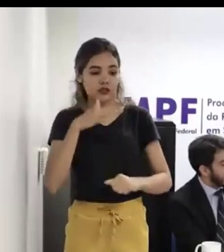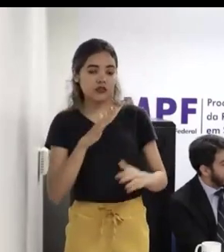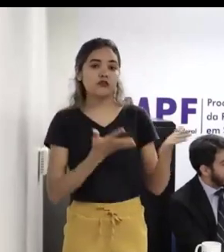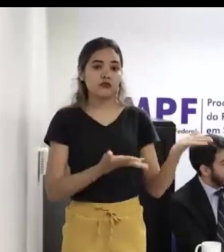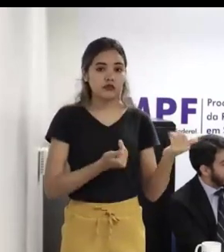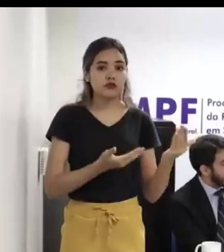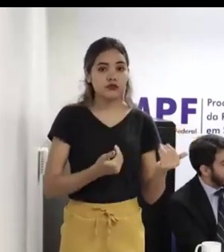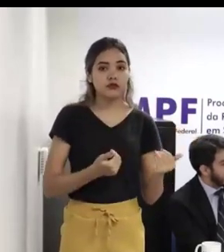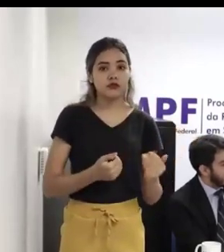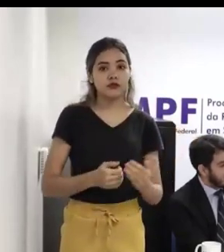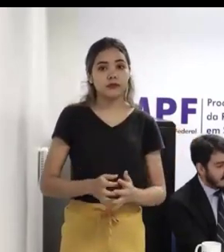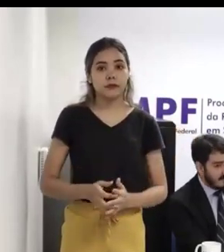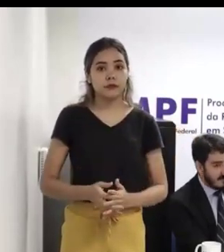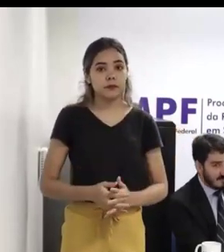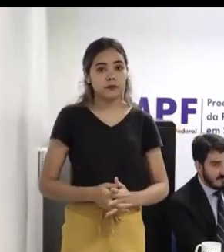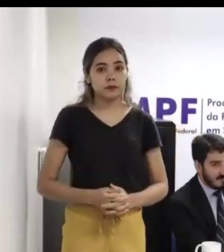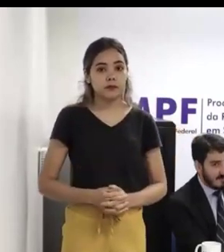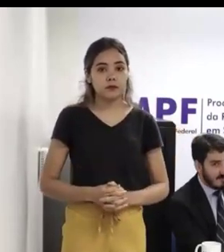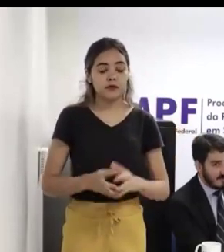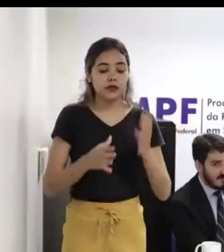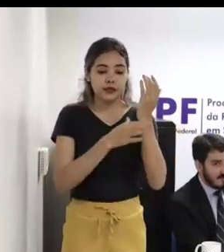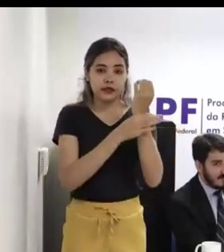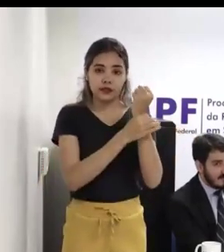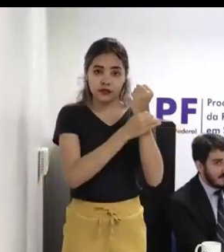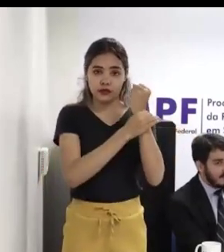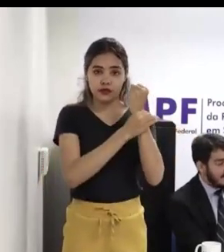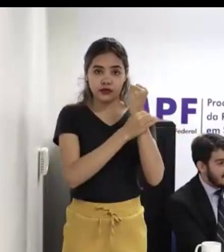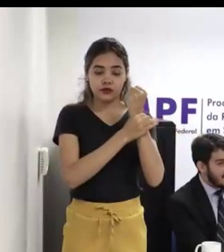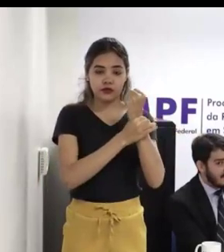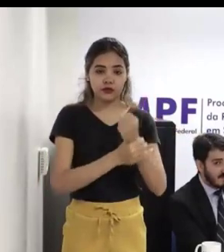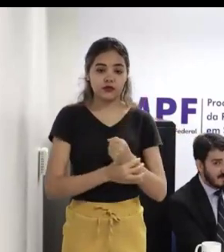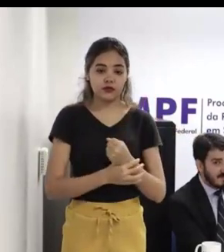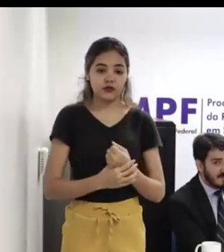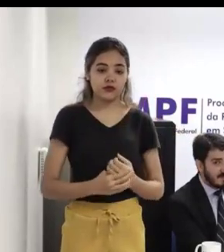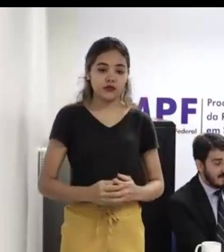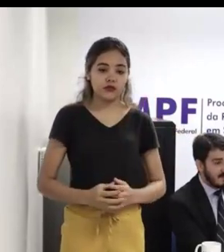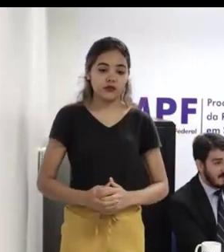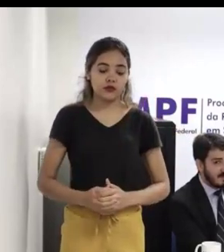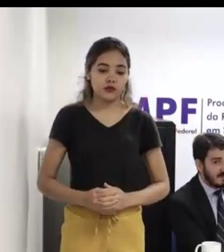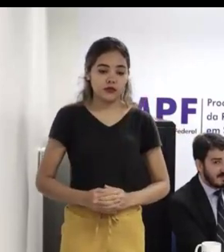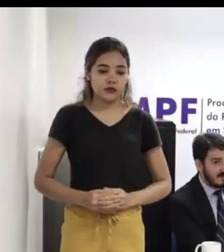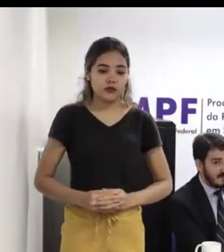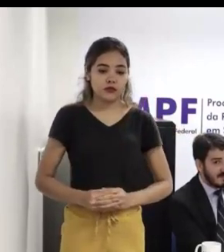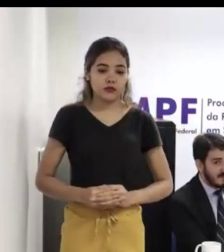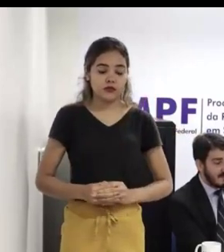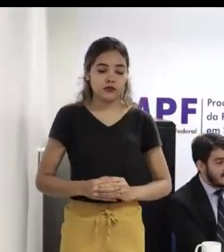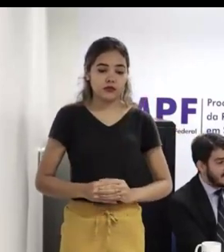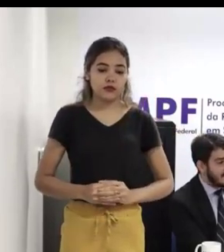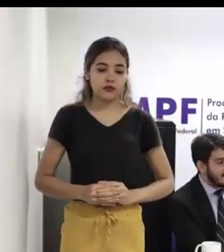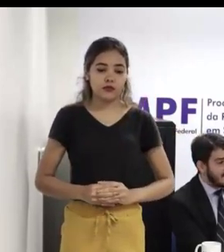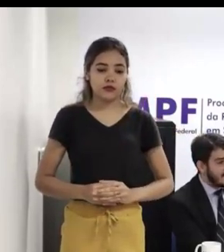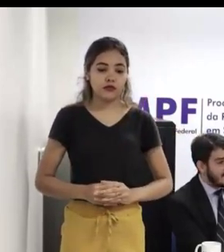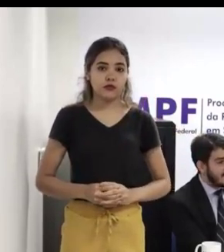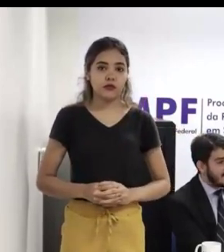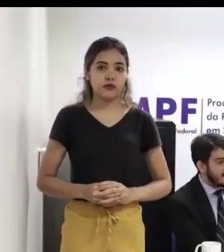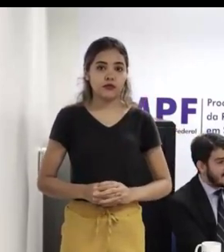e eh colocá-las a salvos de qualquer abuso violências de fato é um grande desafio eh promover